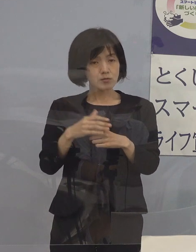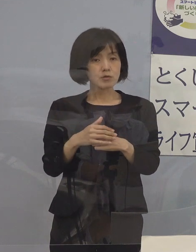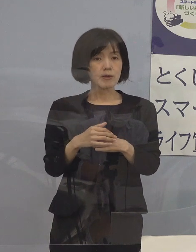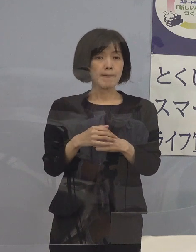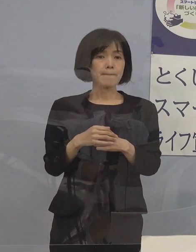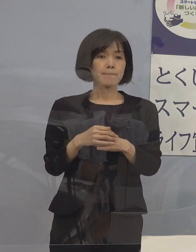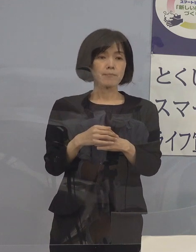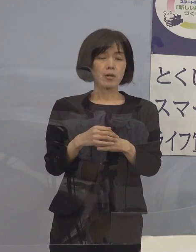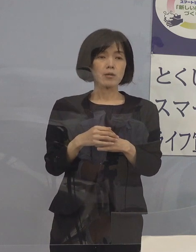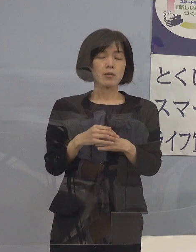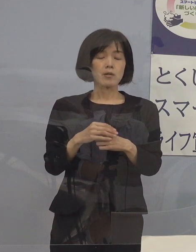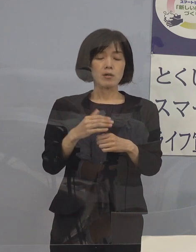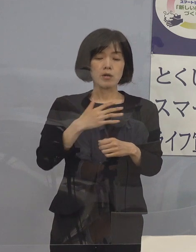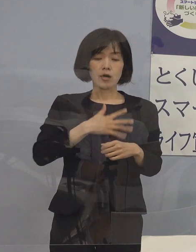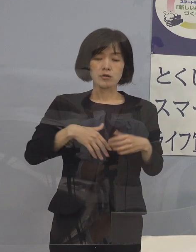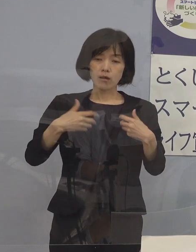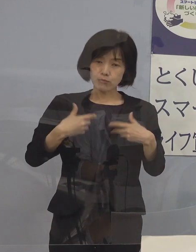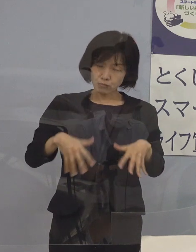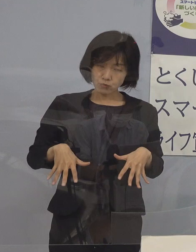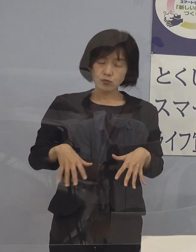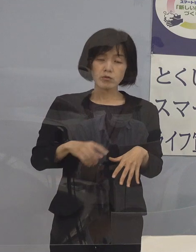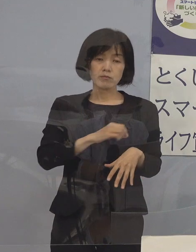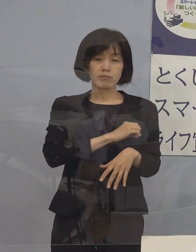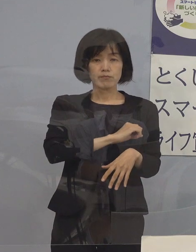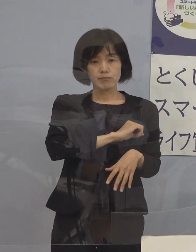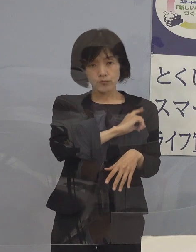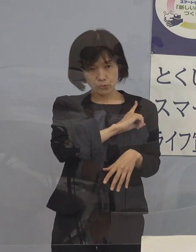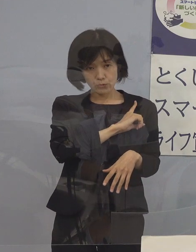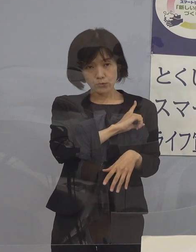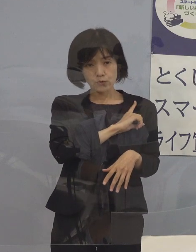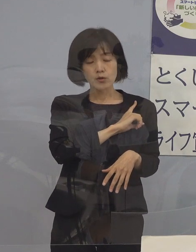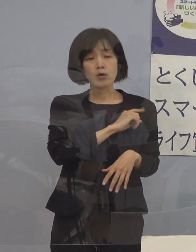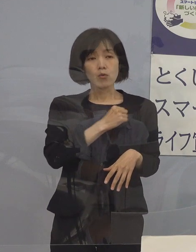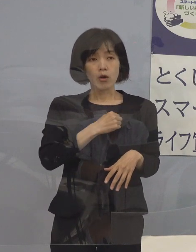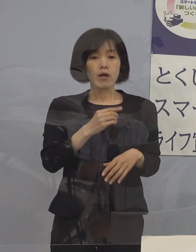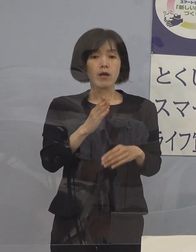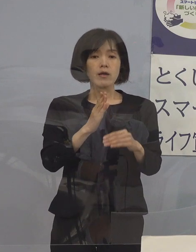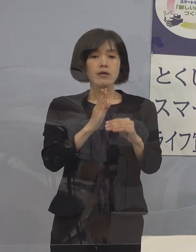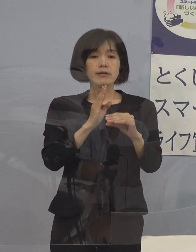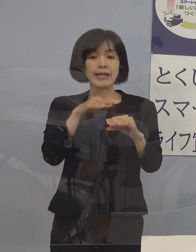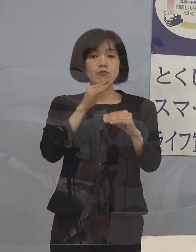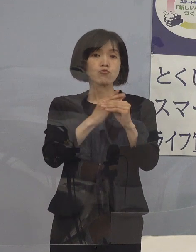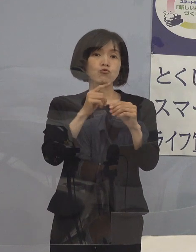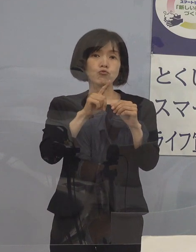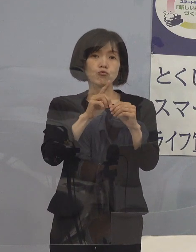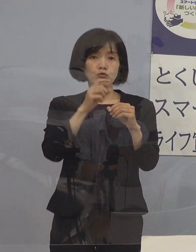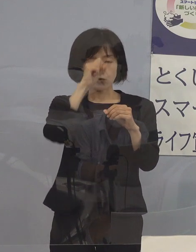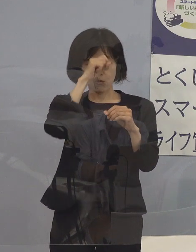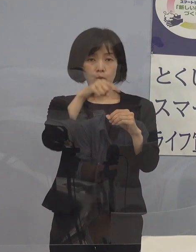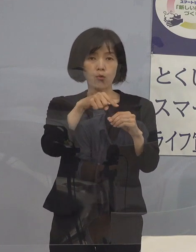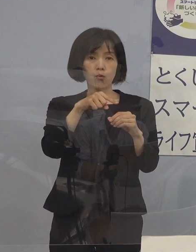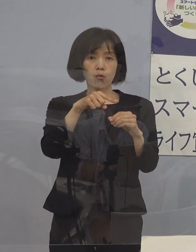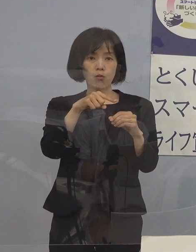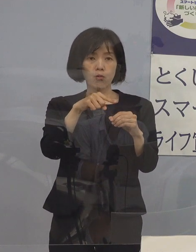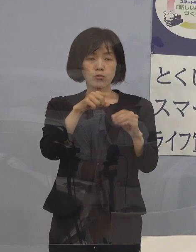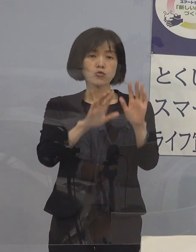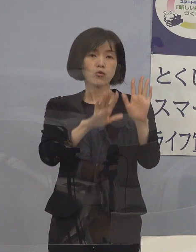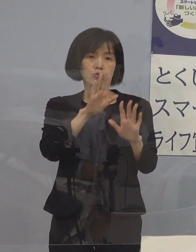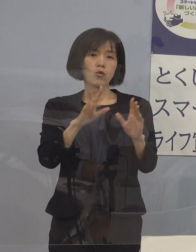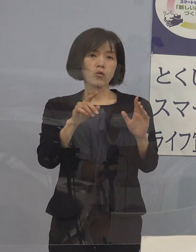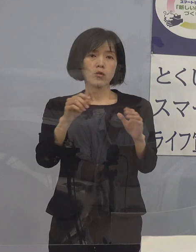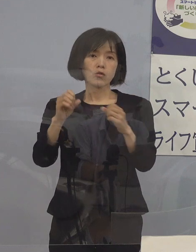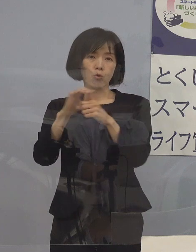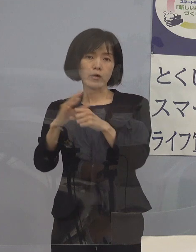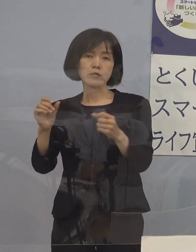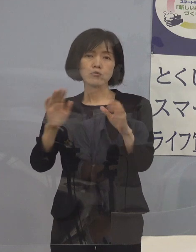り全身倦怠感、そして発熱、こうしたものを熱中症が招きますので、まあ、そうした意味ではこの肺